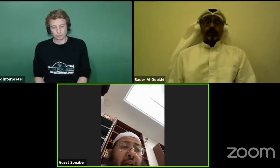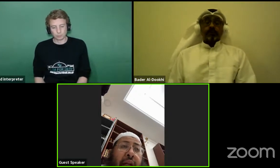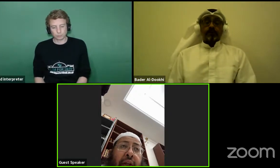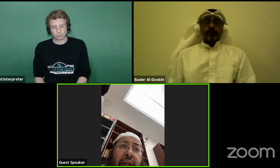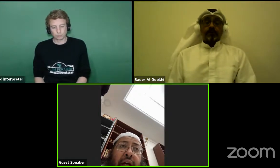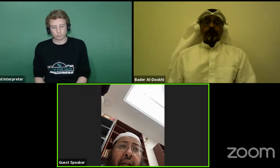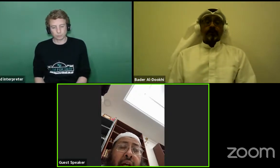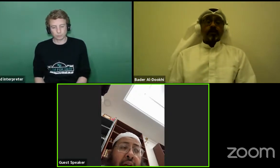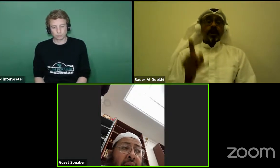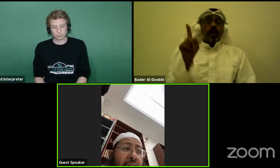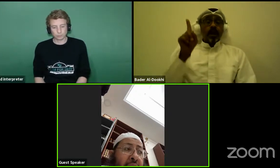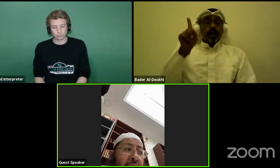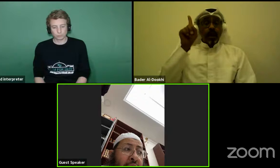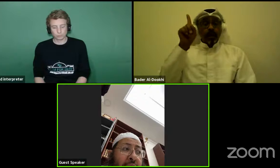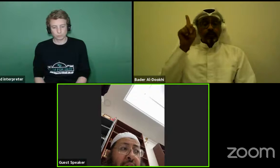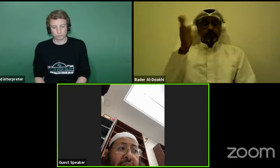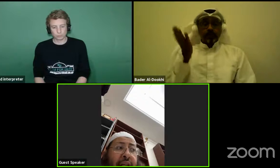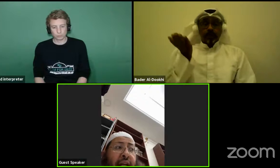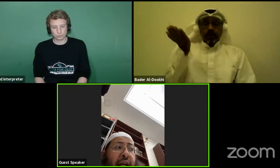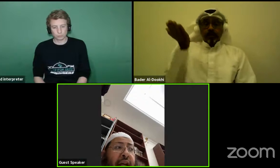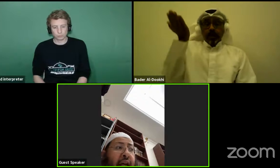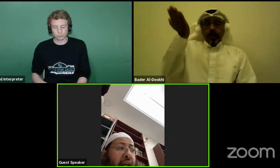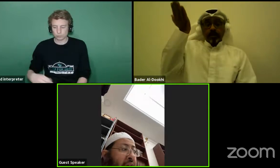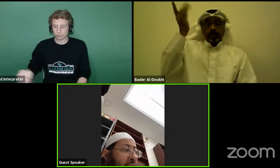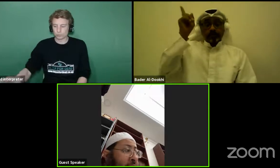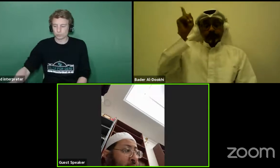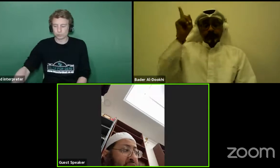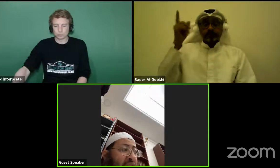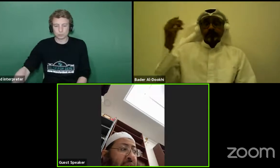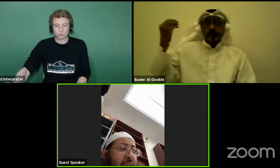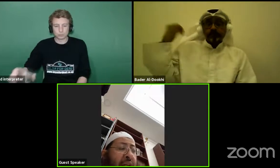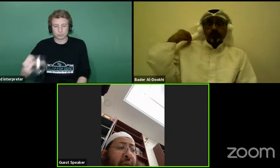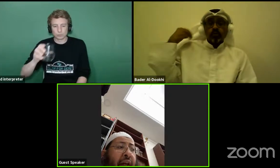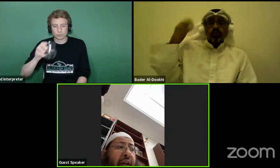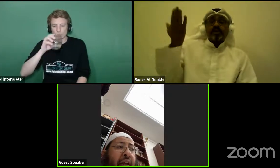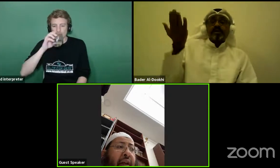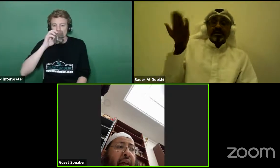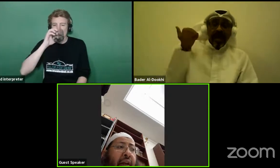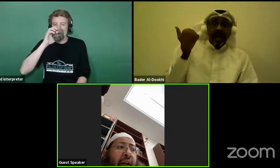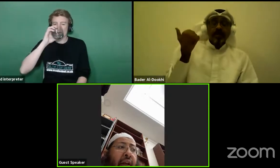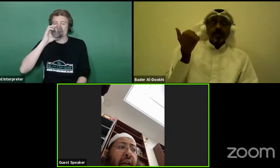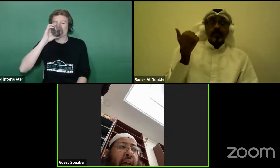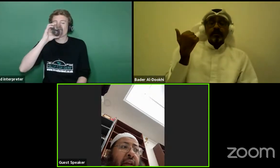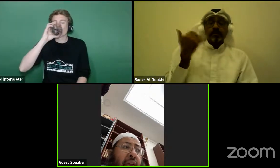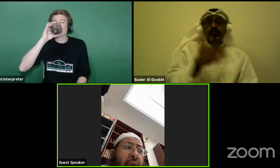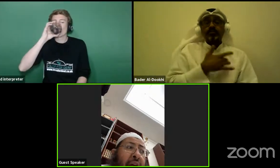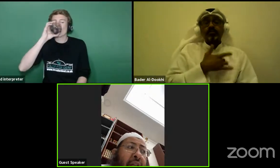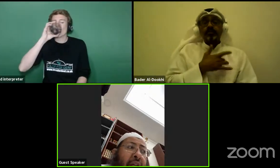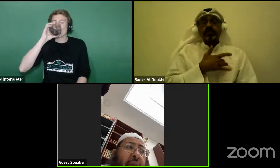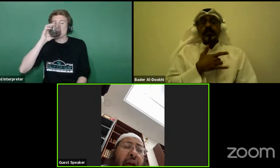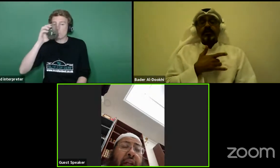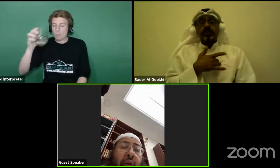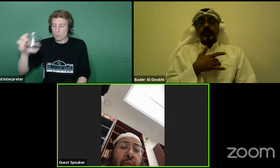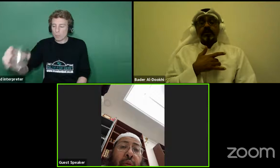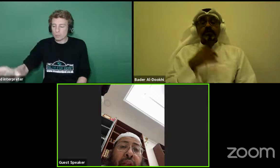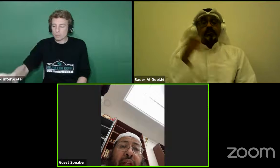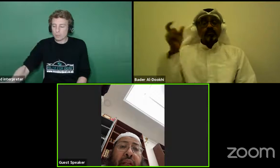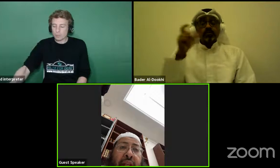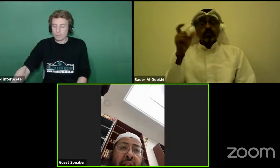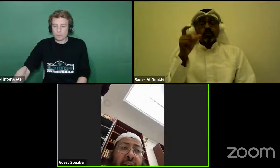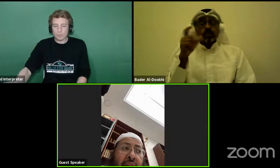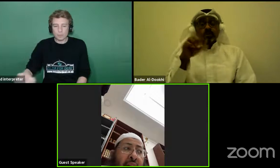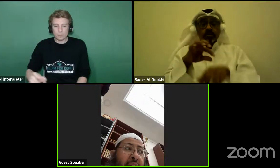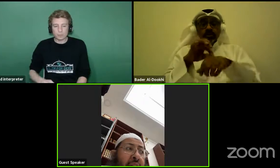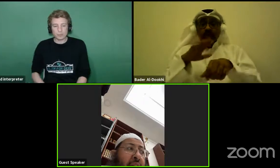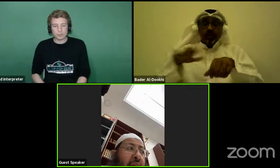الله تبارك وتعالى ينادينا بوصف الإيمان، ينادي عباده